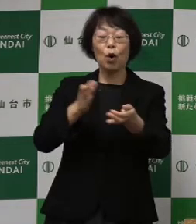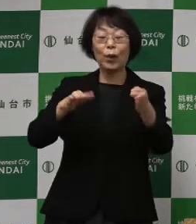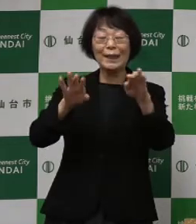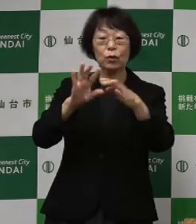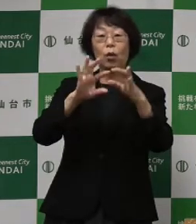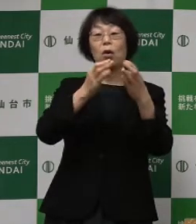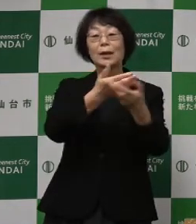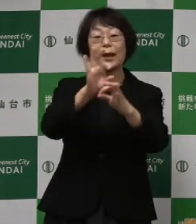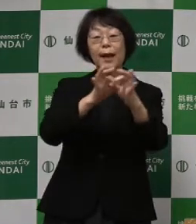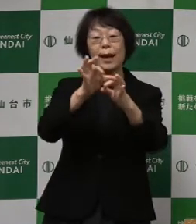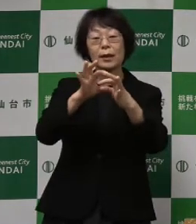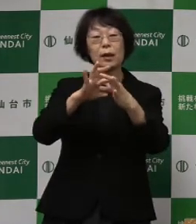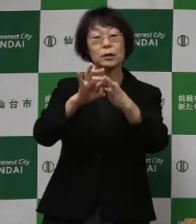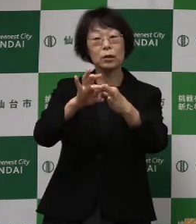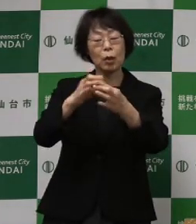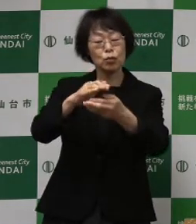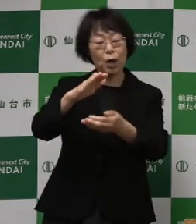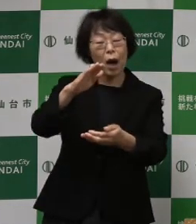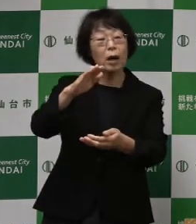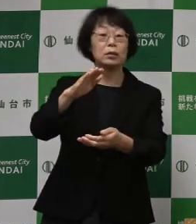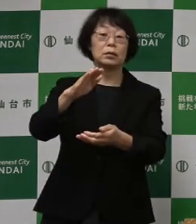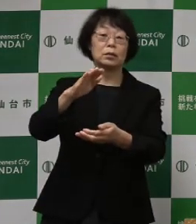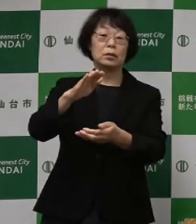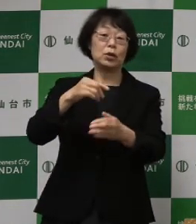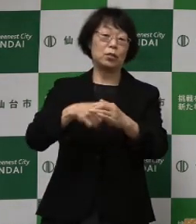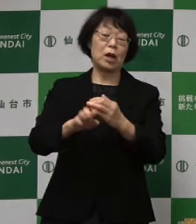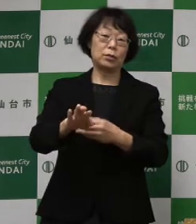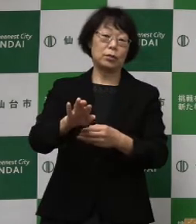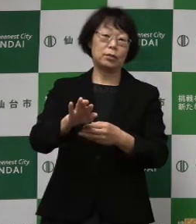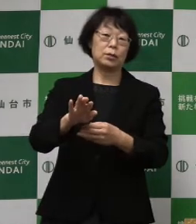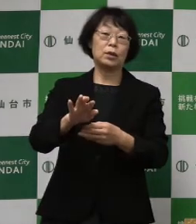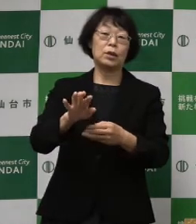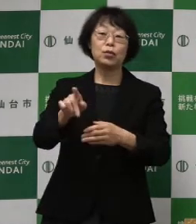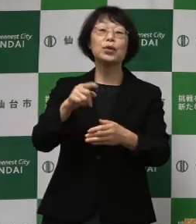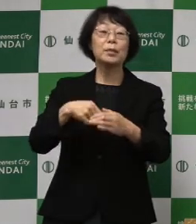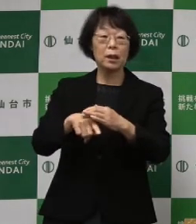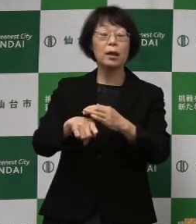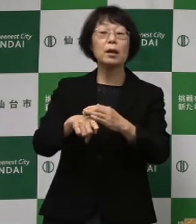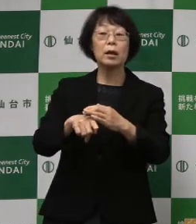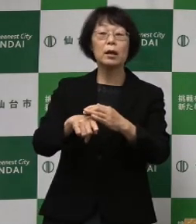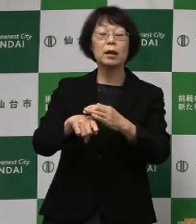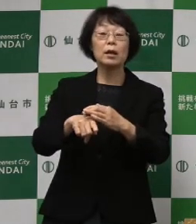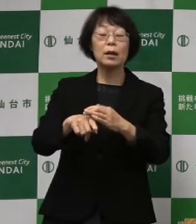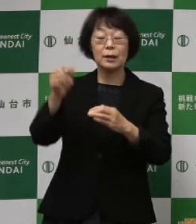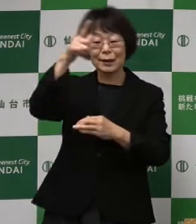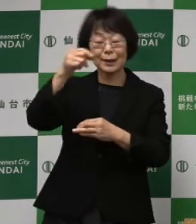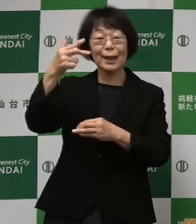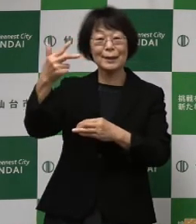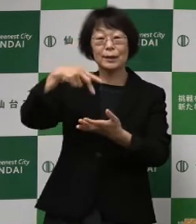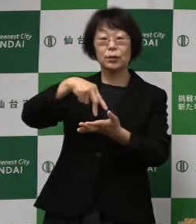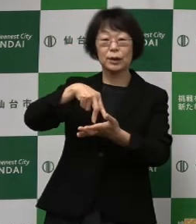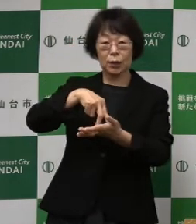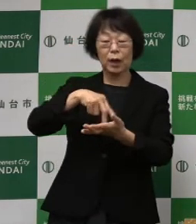関することにも深く関わってくるというふうにも理解をしております。そういう意味でですね、仙台市とし